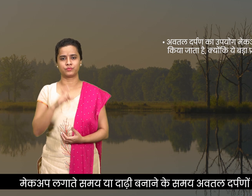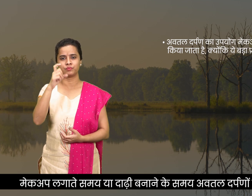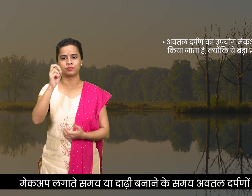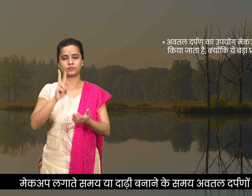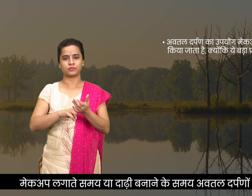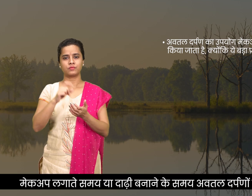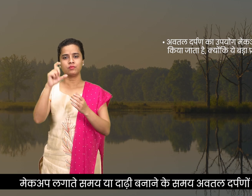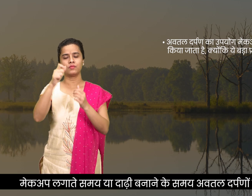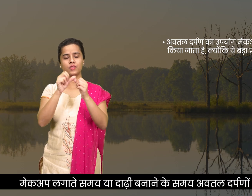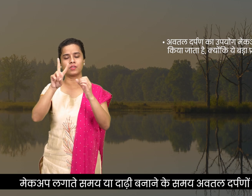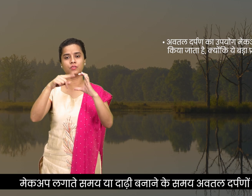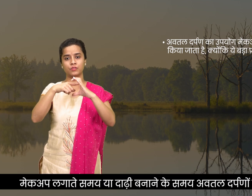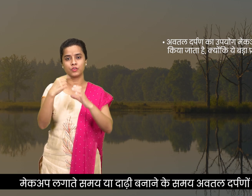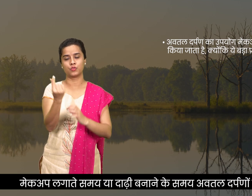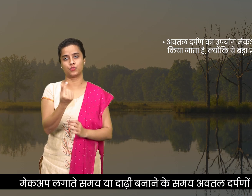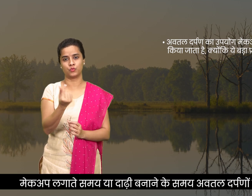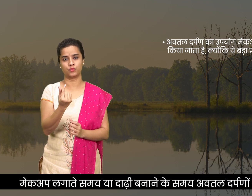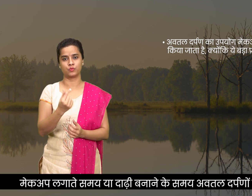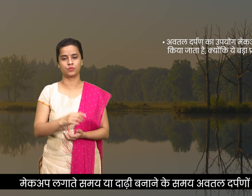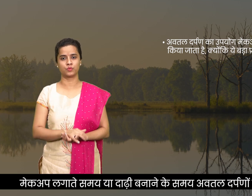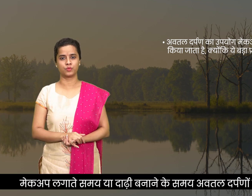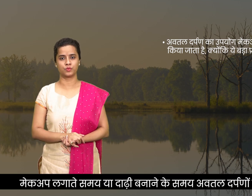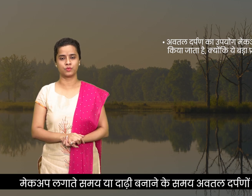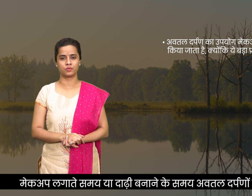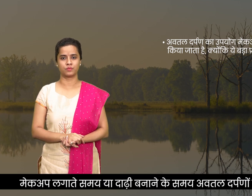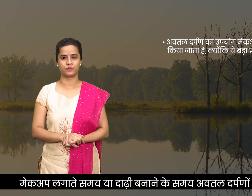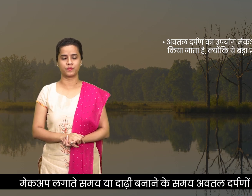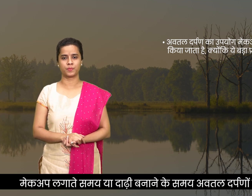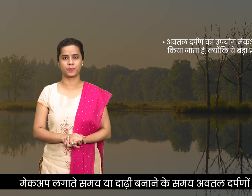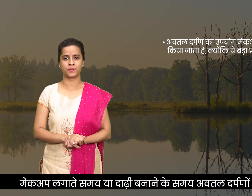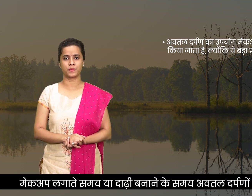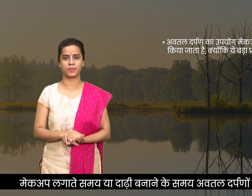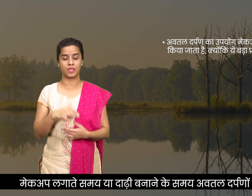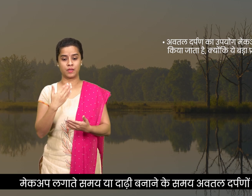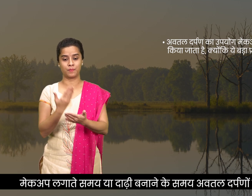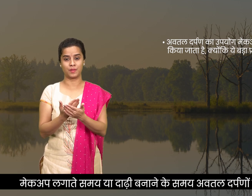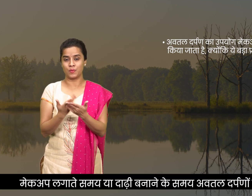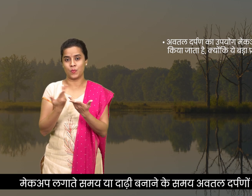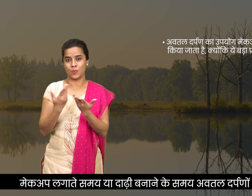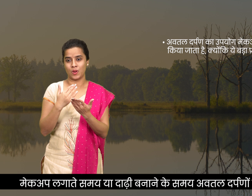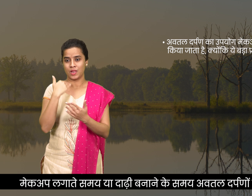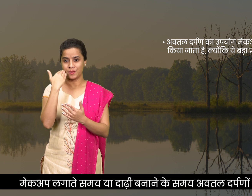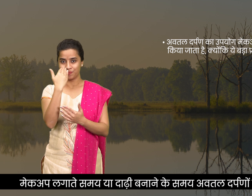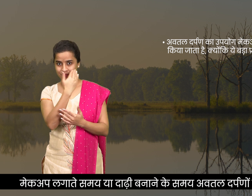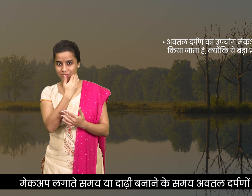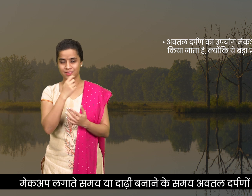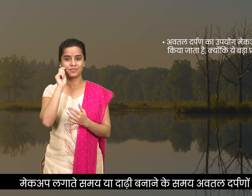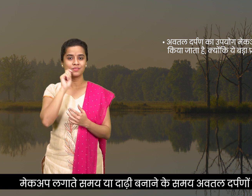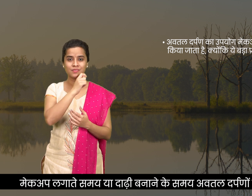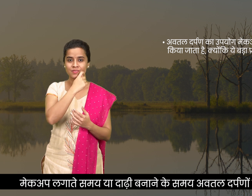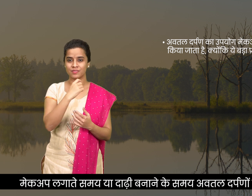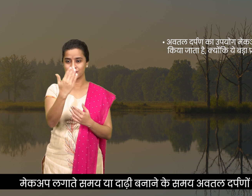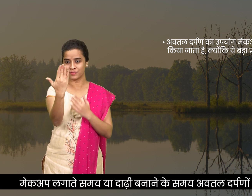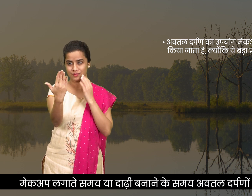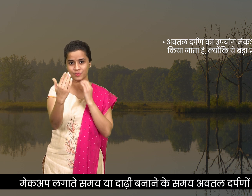मेकअप लगाते समय या दाढ़ी बनाने के समय अवतरण दर्पणों का उपयोग किया जाता है,